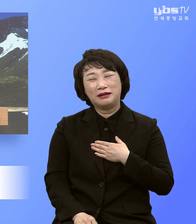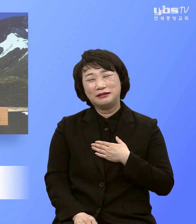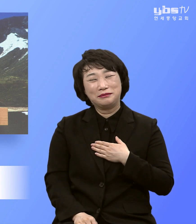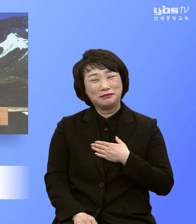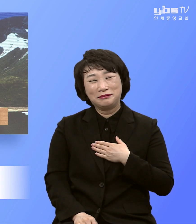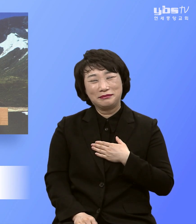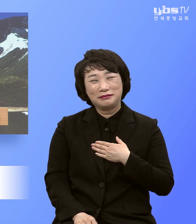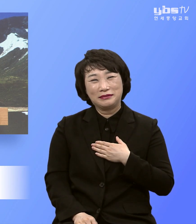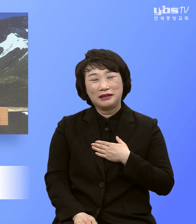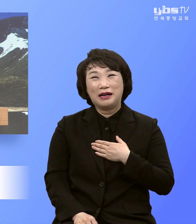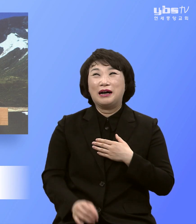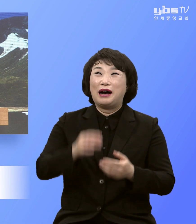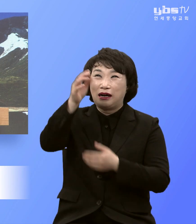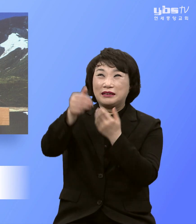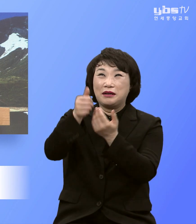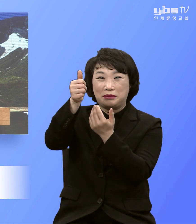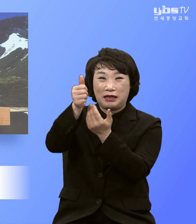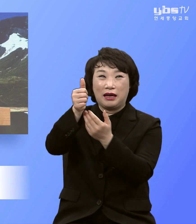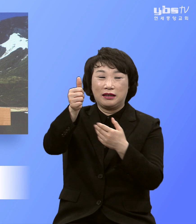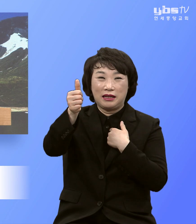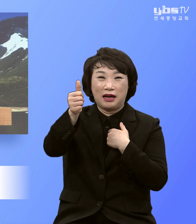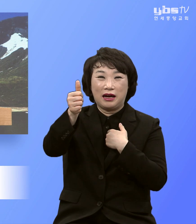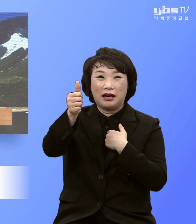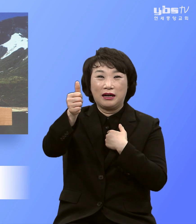얼마나 하나님 앞에